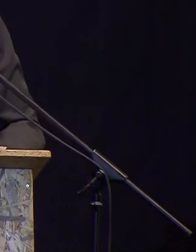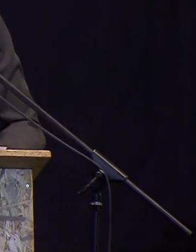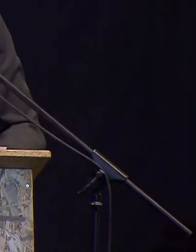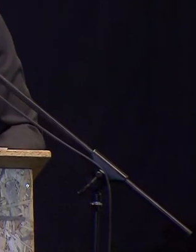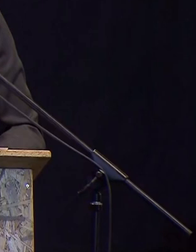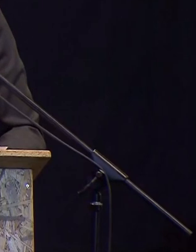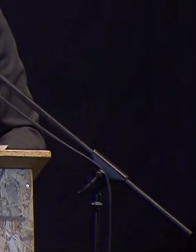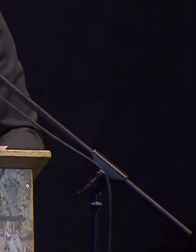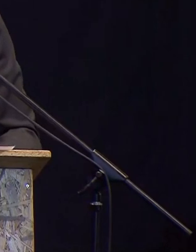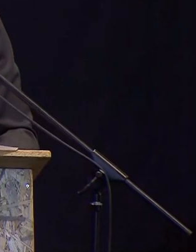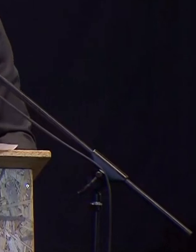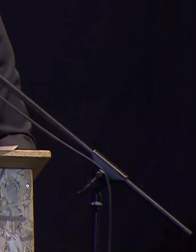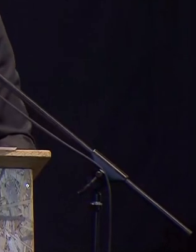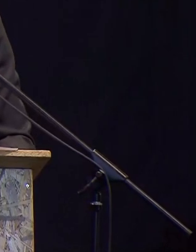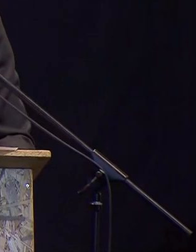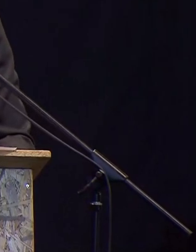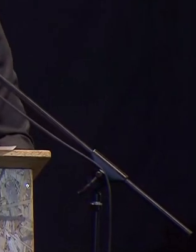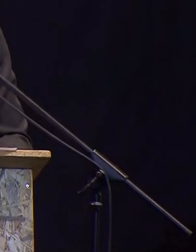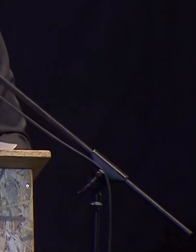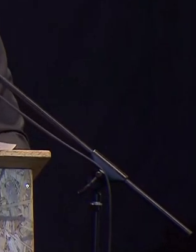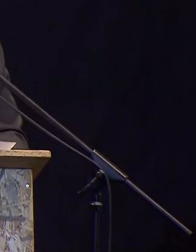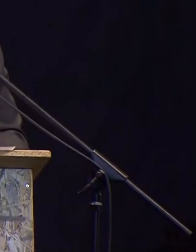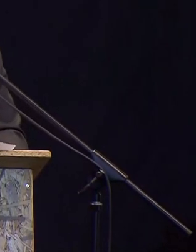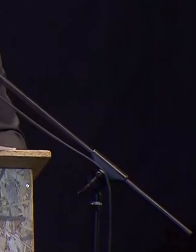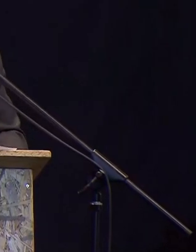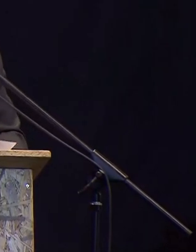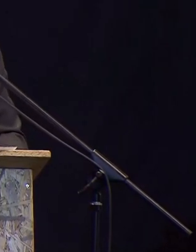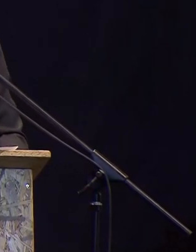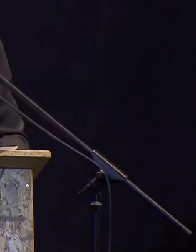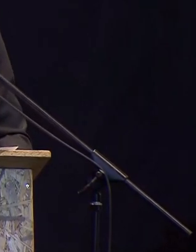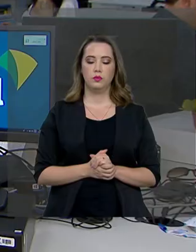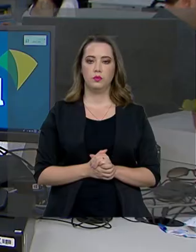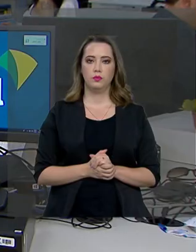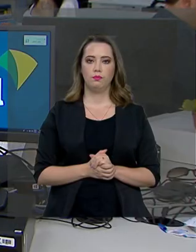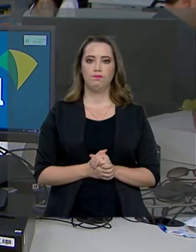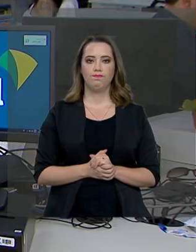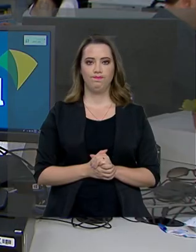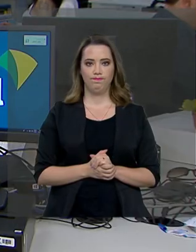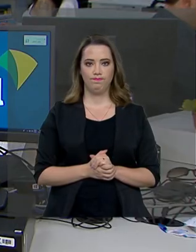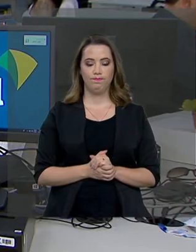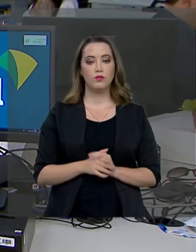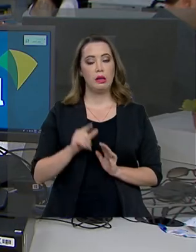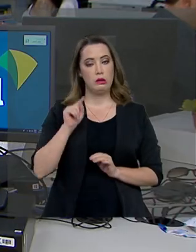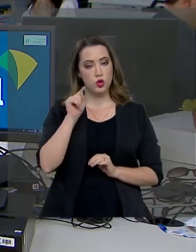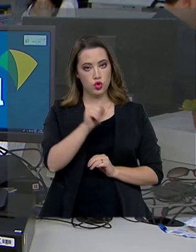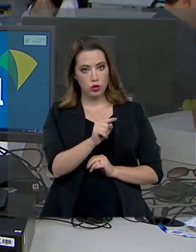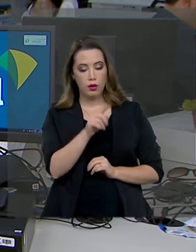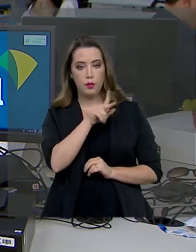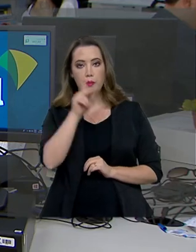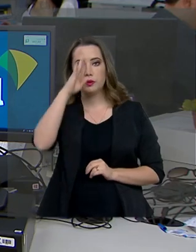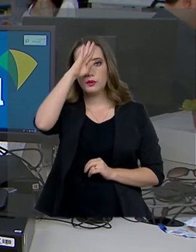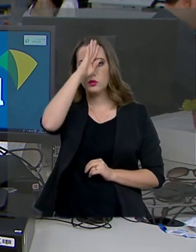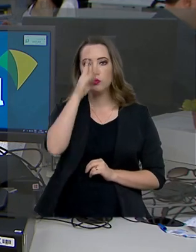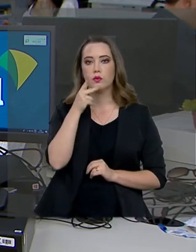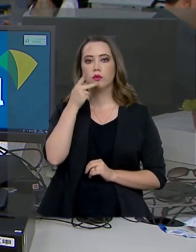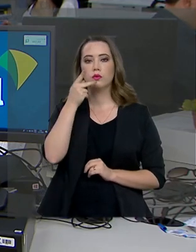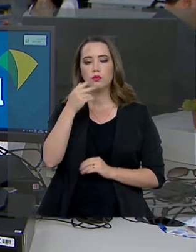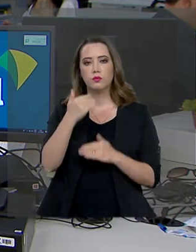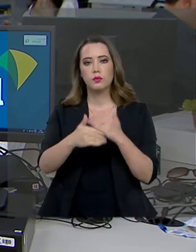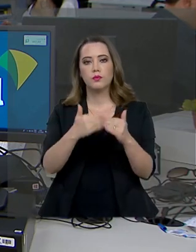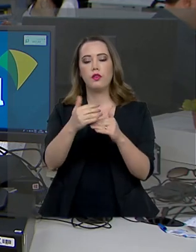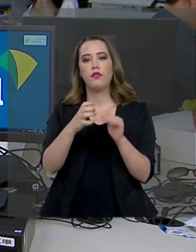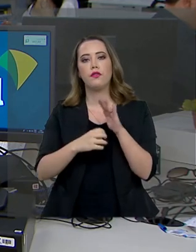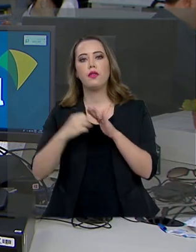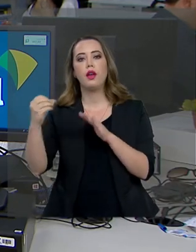aquilo que nós produzimos para o bem-estar de cada um de nós. E de Manaus, o presidente Jair Bolsonaro